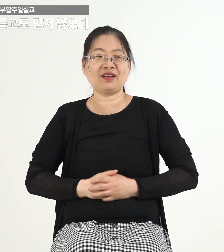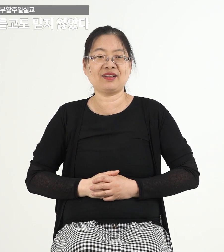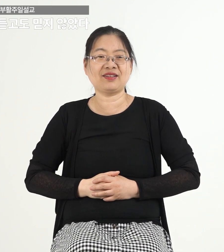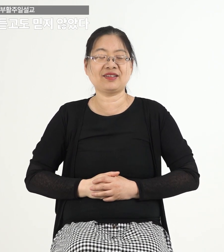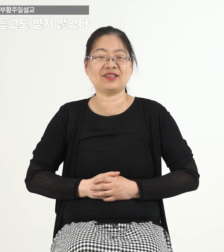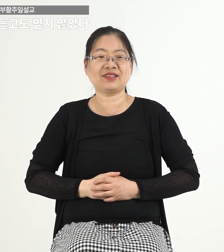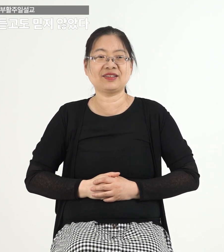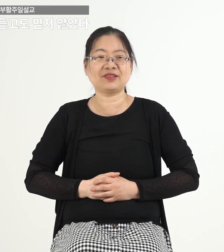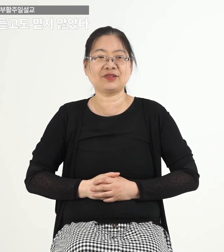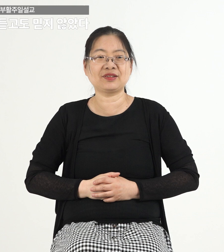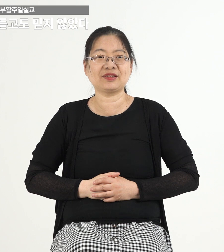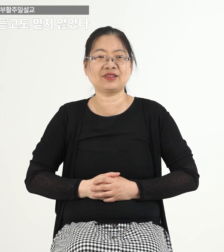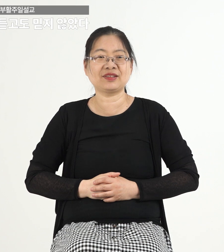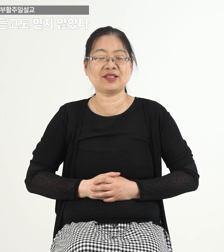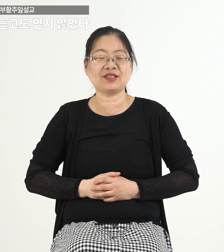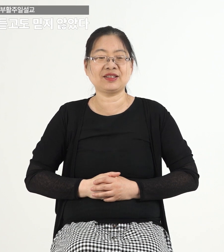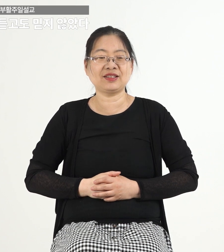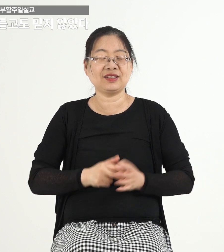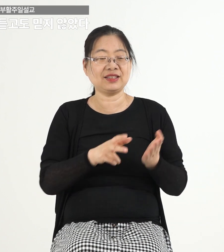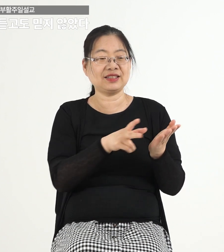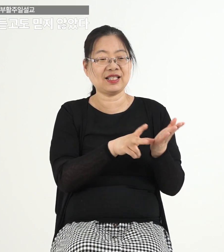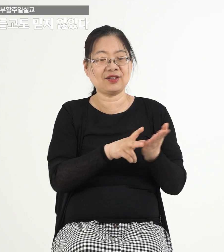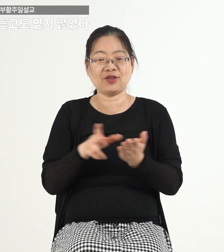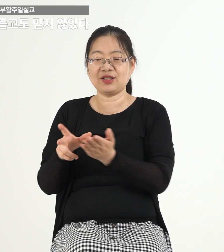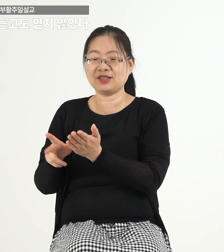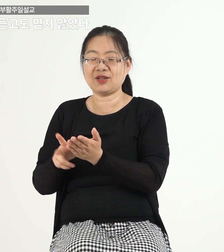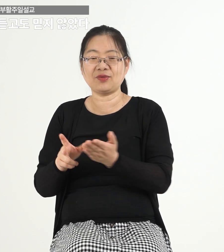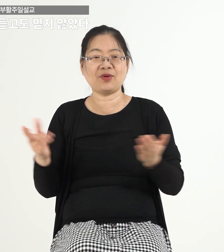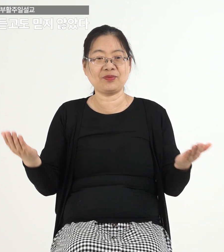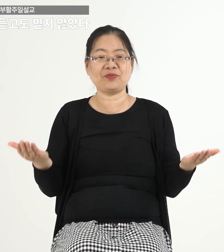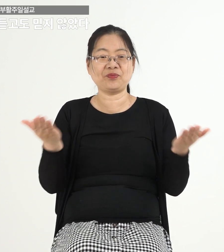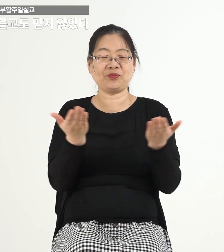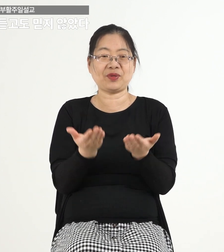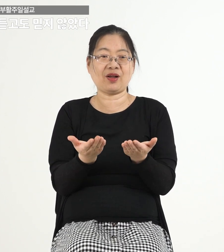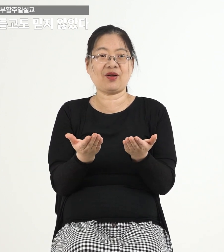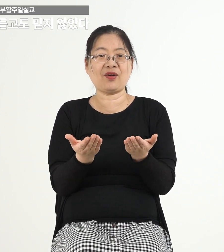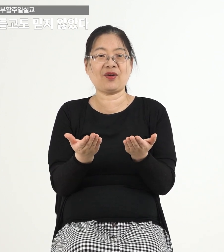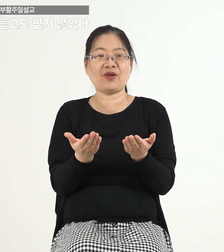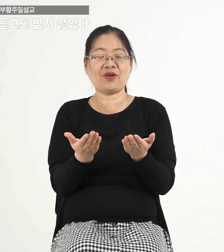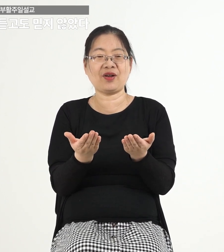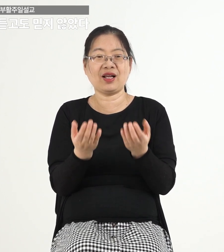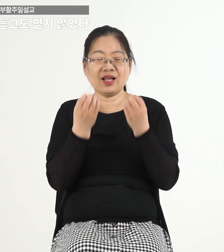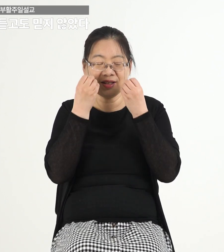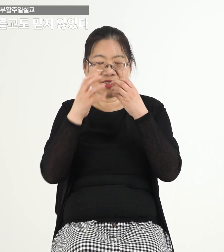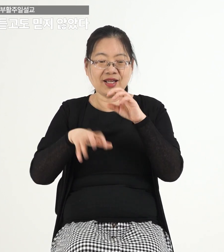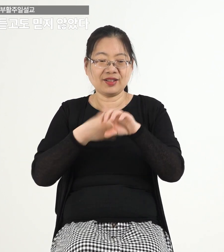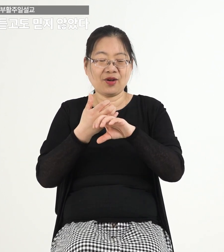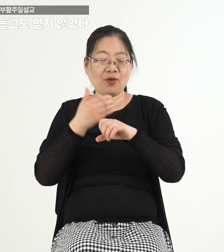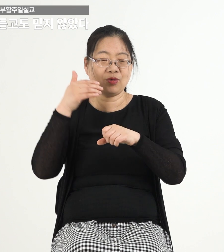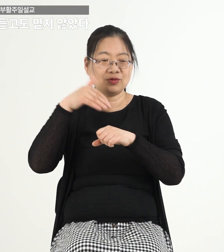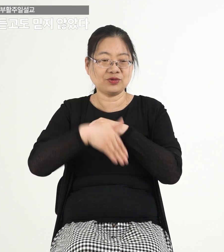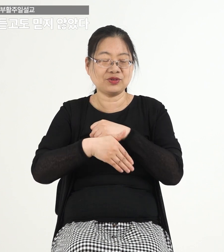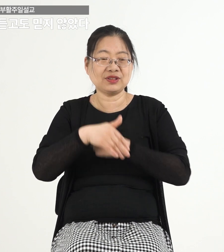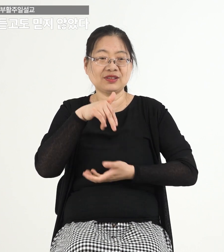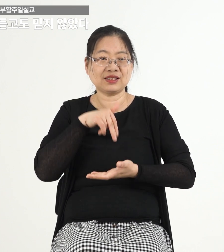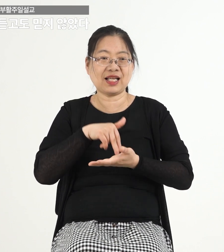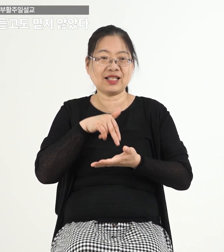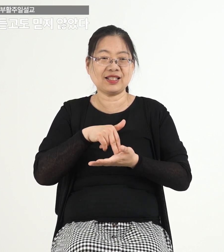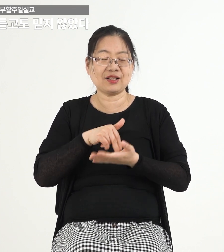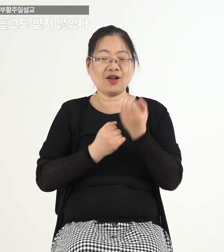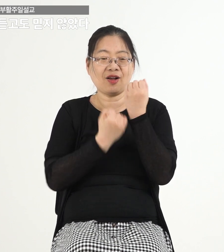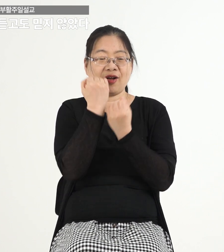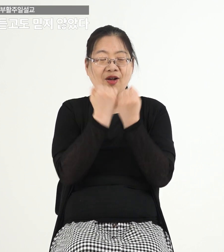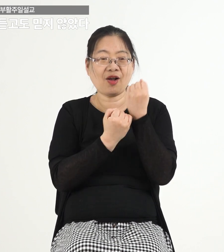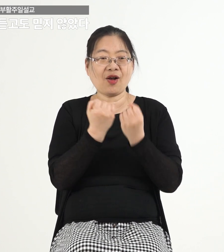이 자료하고 이 자료하고 비교해서 아주 개혁주의 입장에서 견해를